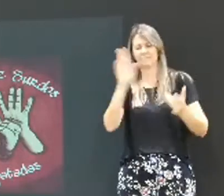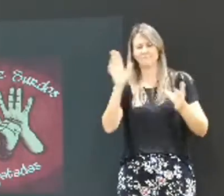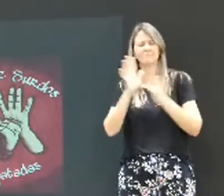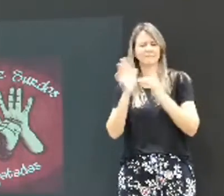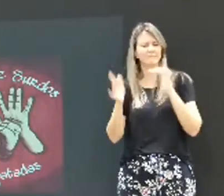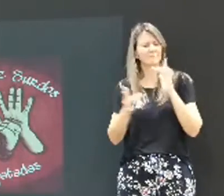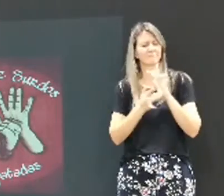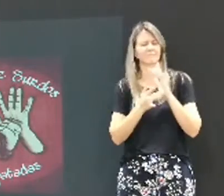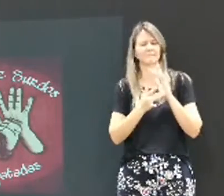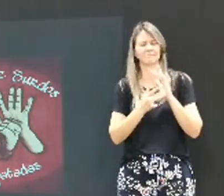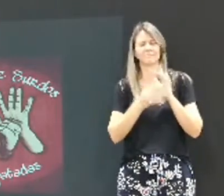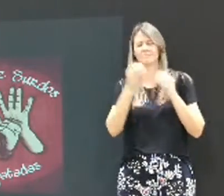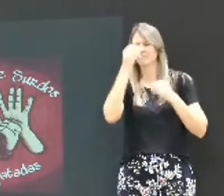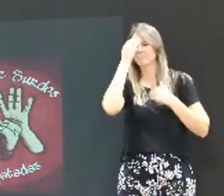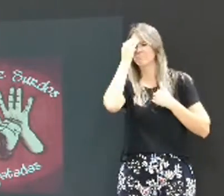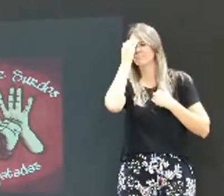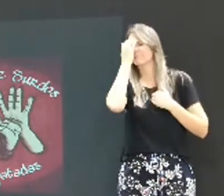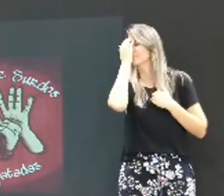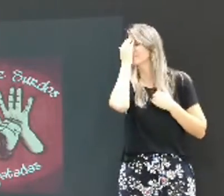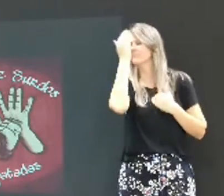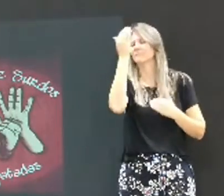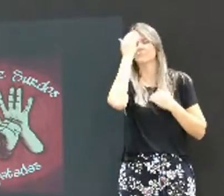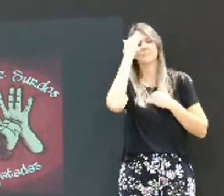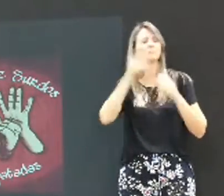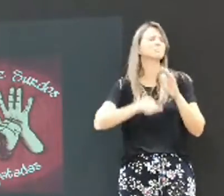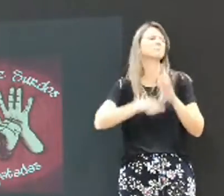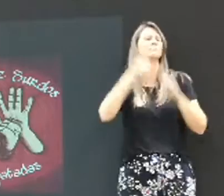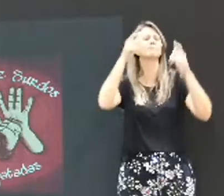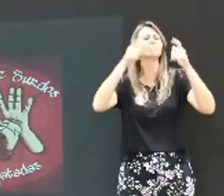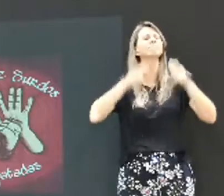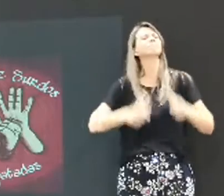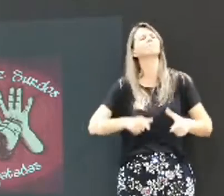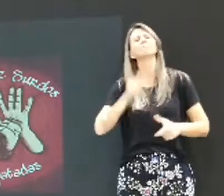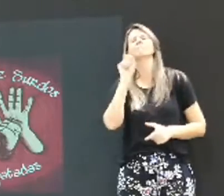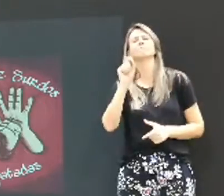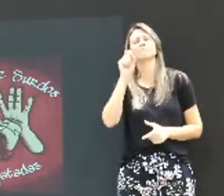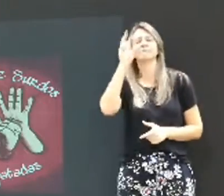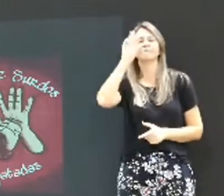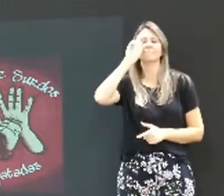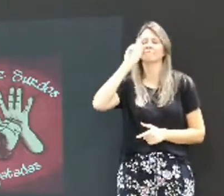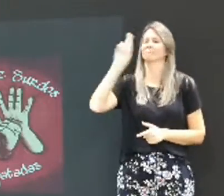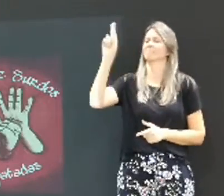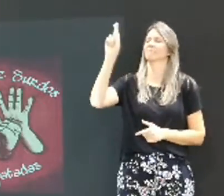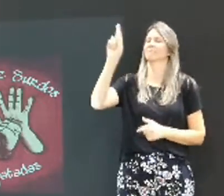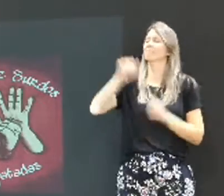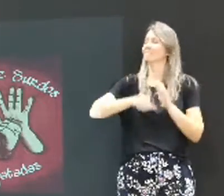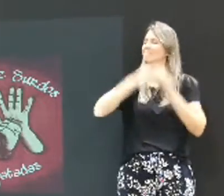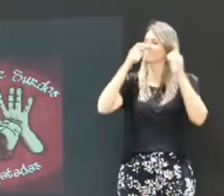transmitido a todos através do Facebook. Em nome de Jesus, agradecemos. Primeiro, agradecemos ao